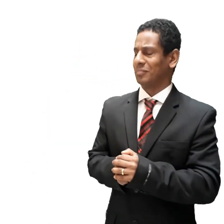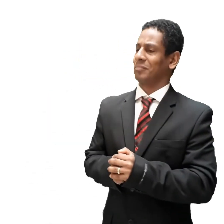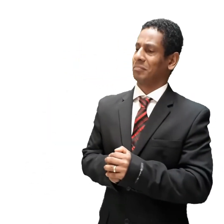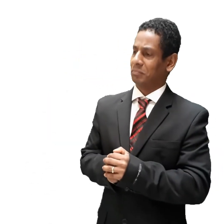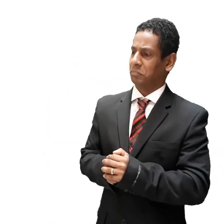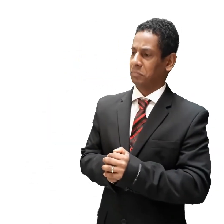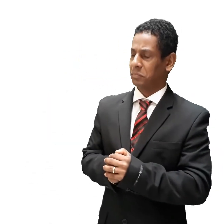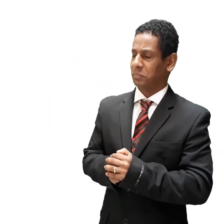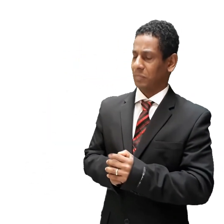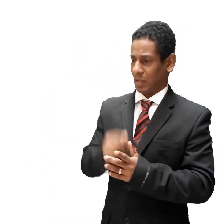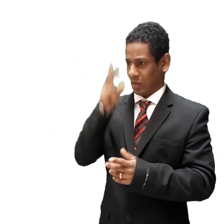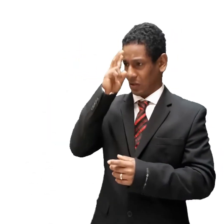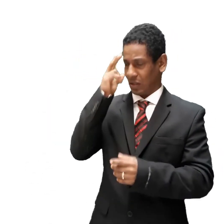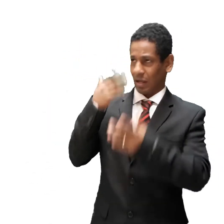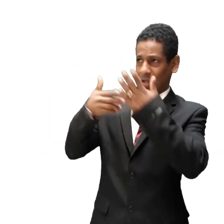E a mulher, ela